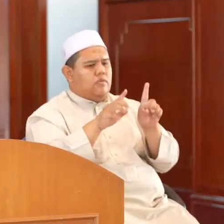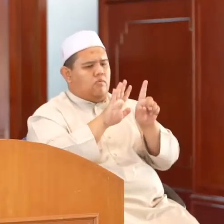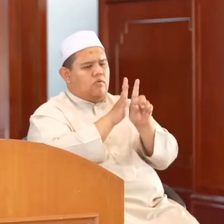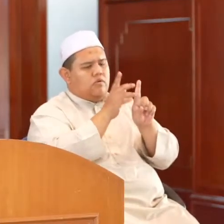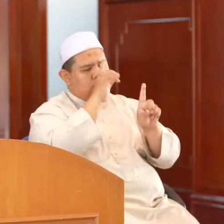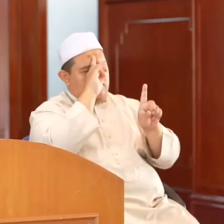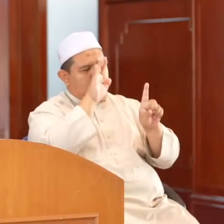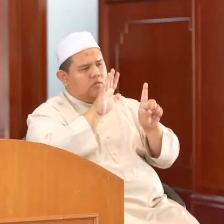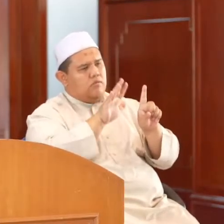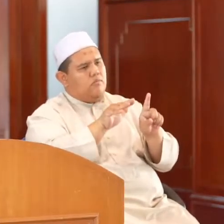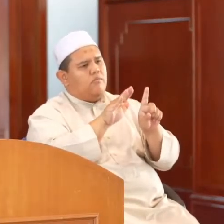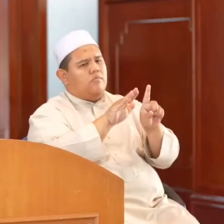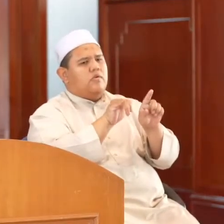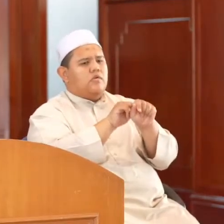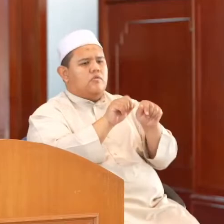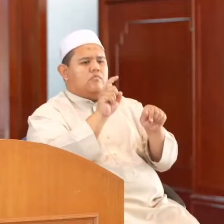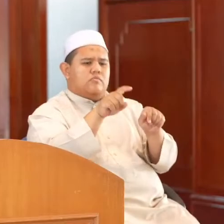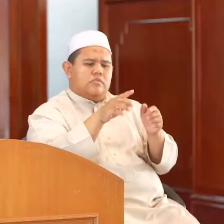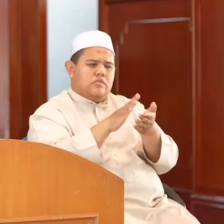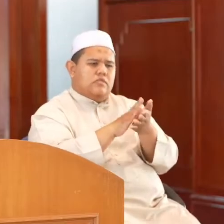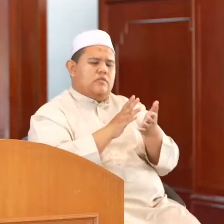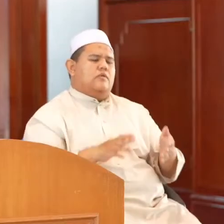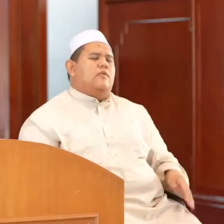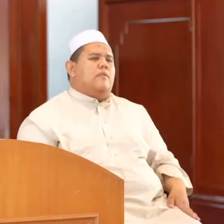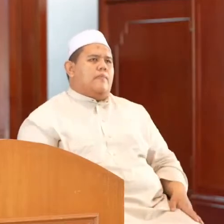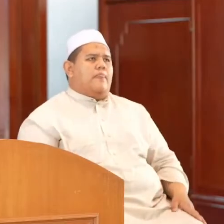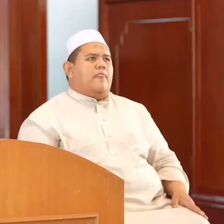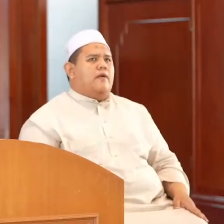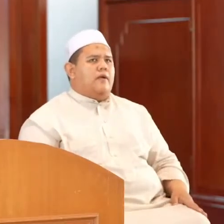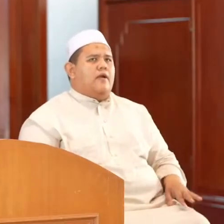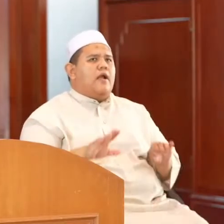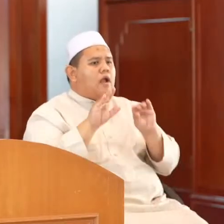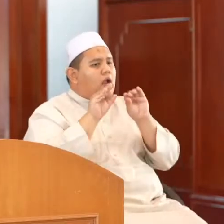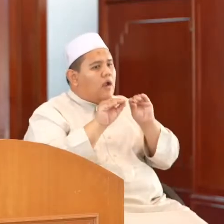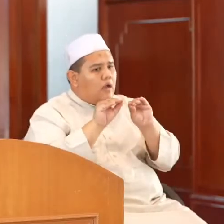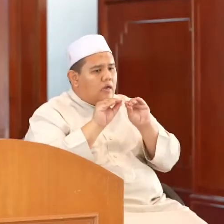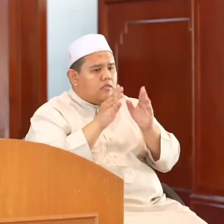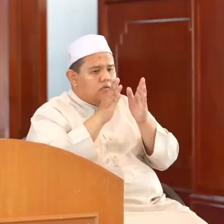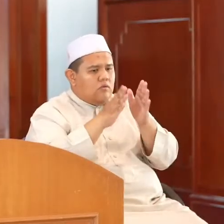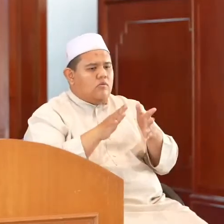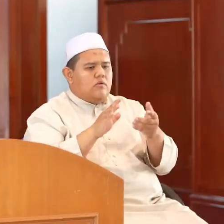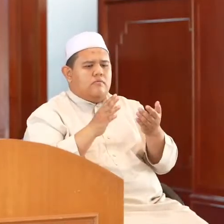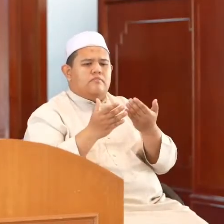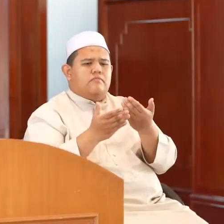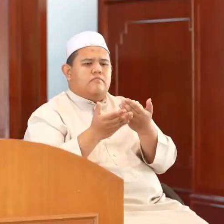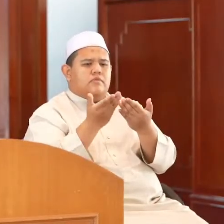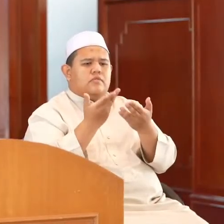imam, dia jadi makmum. Tu dia. Ajak orang, selesai masalah.